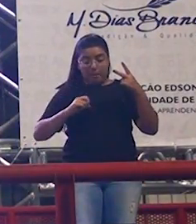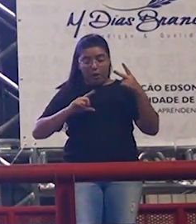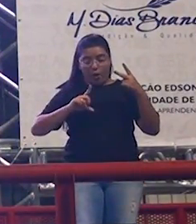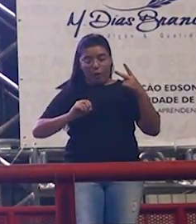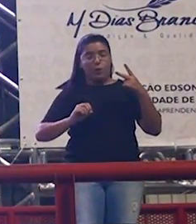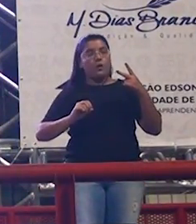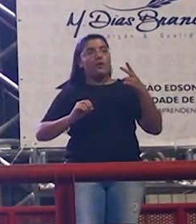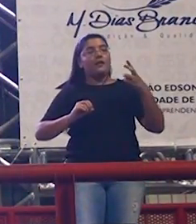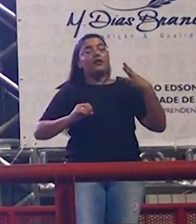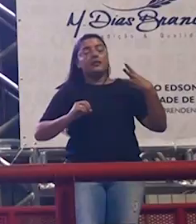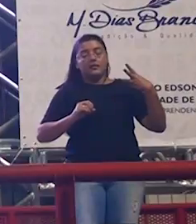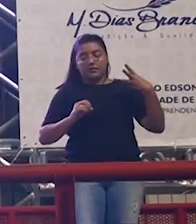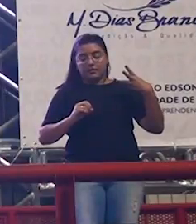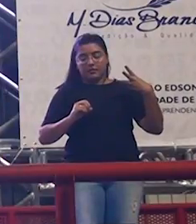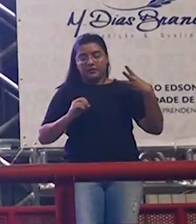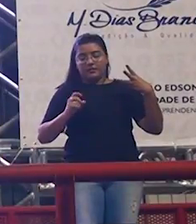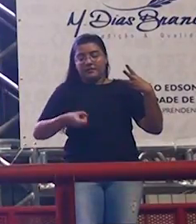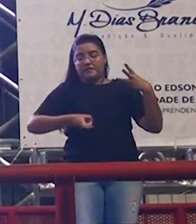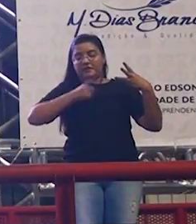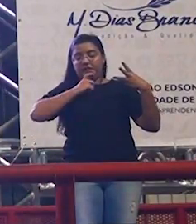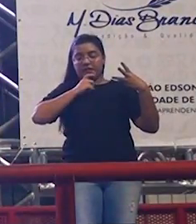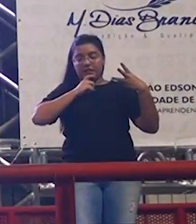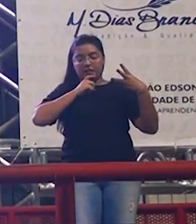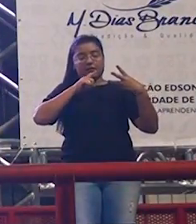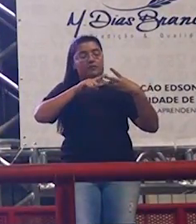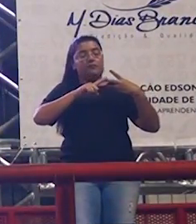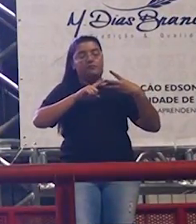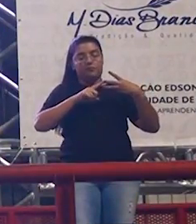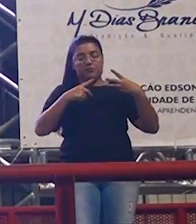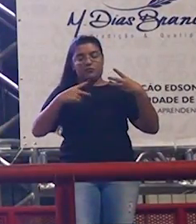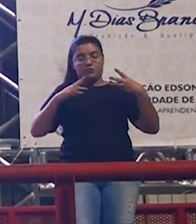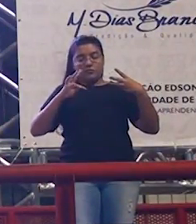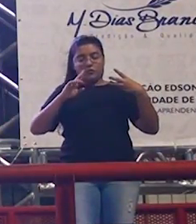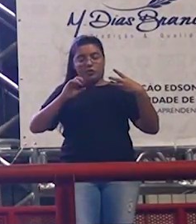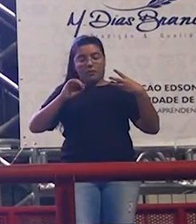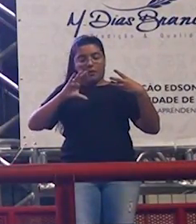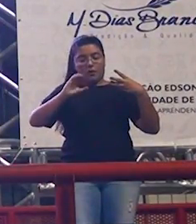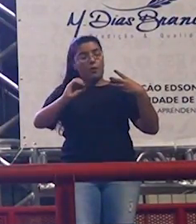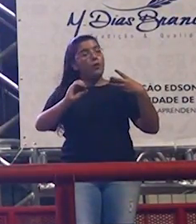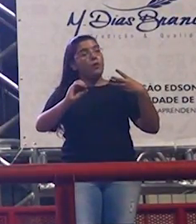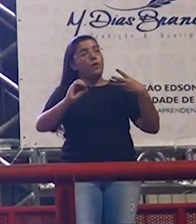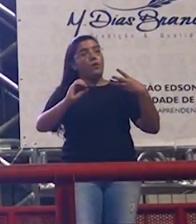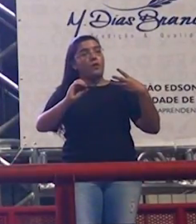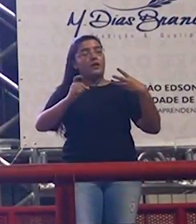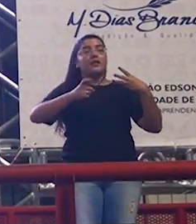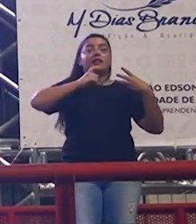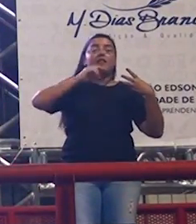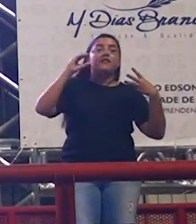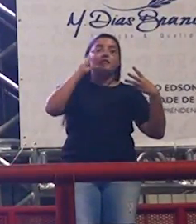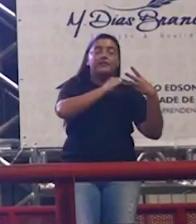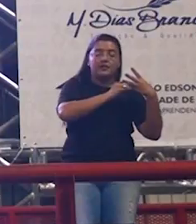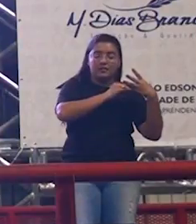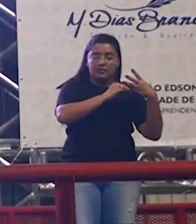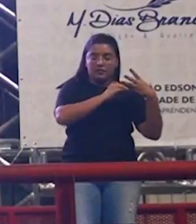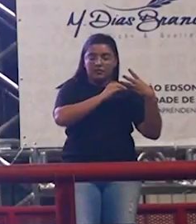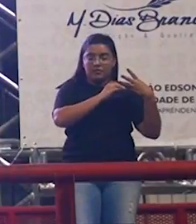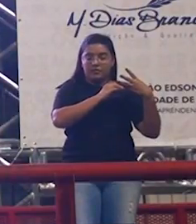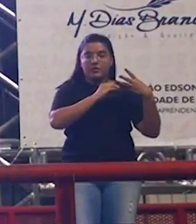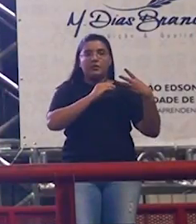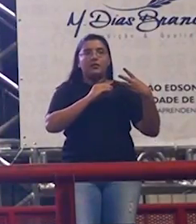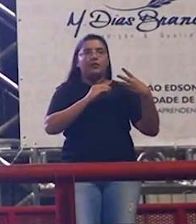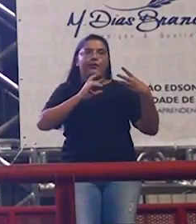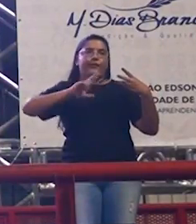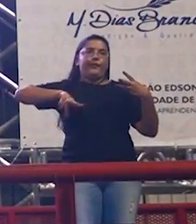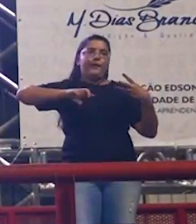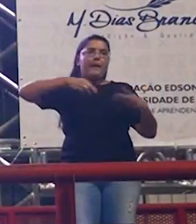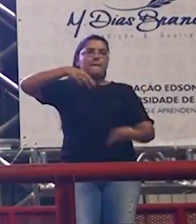fria? Fria. E uma massa de ar que se forma sobre o trópico, quente ou fria? Professor, é morno. Não